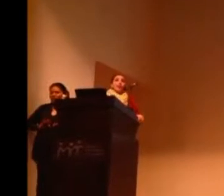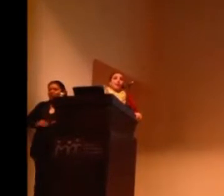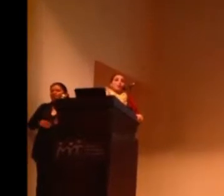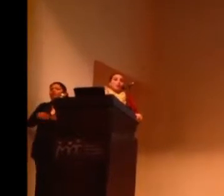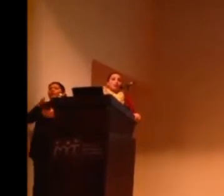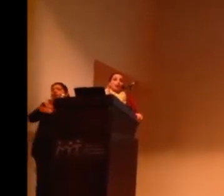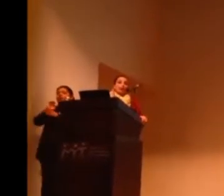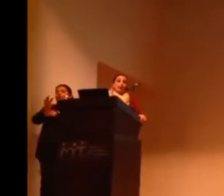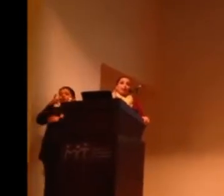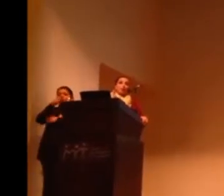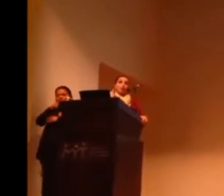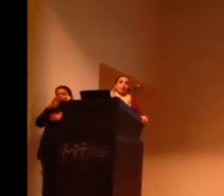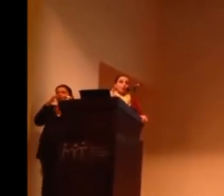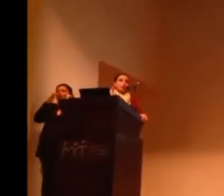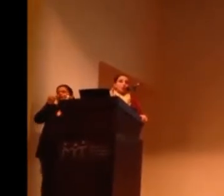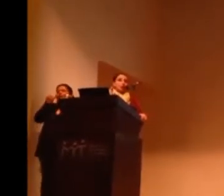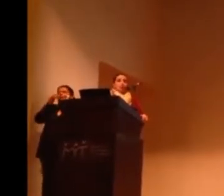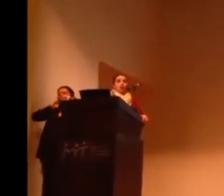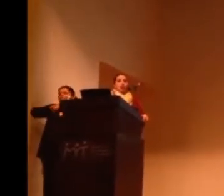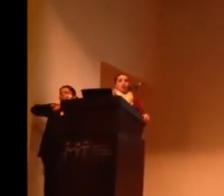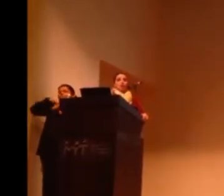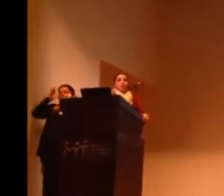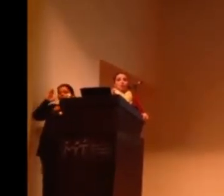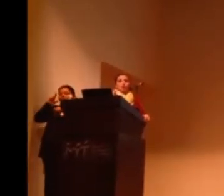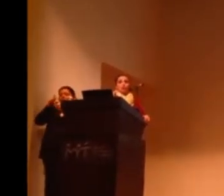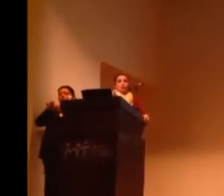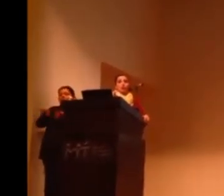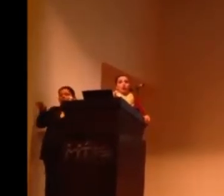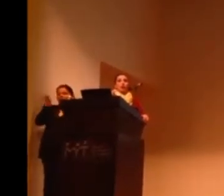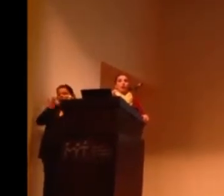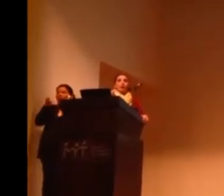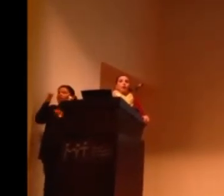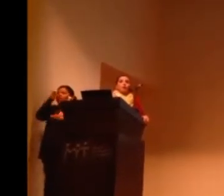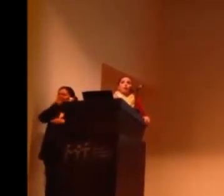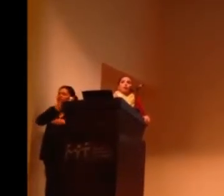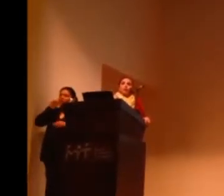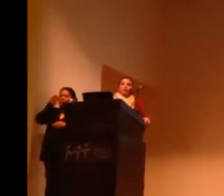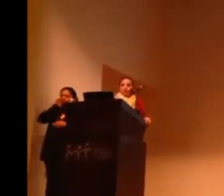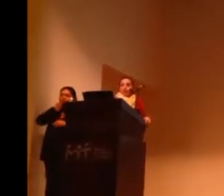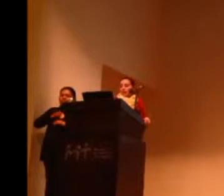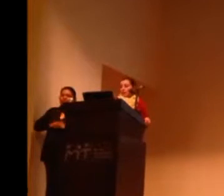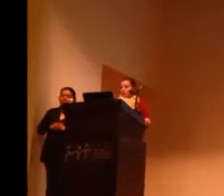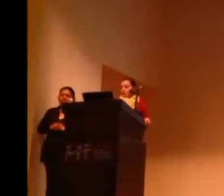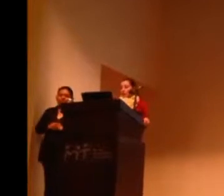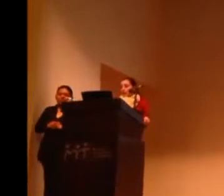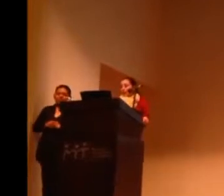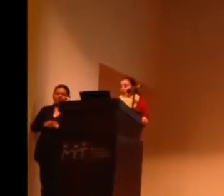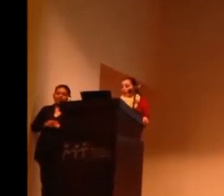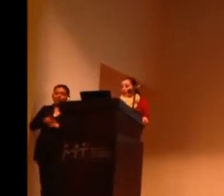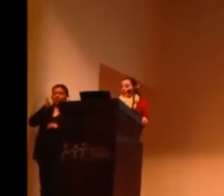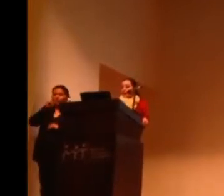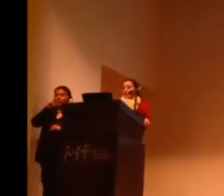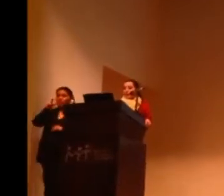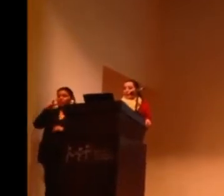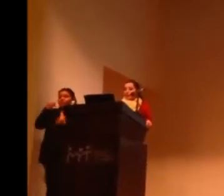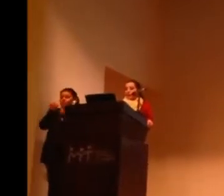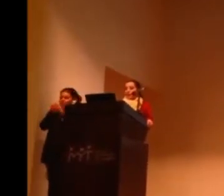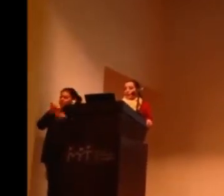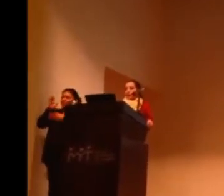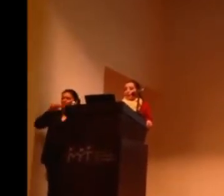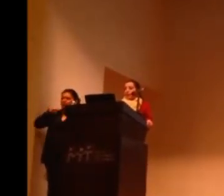Entonces ahí sí vamos a ver que el diagnóstico va a ser muy importante, porque fíjense que también nos pasa en la clínica, te